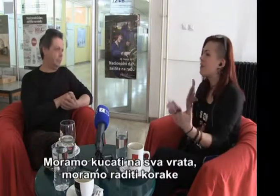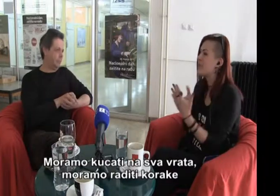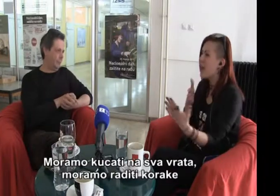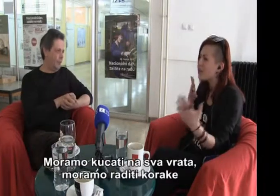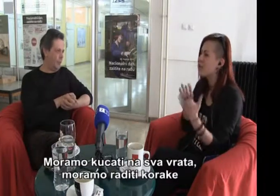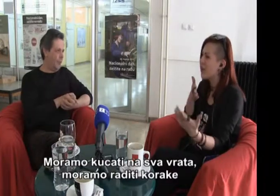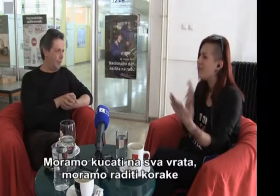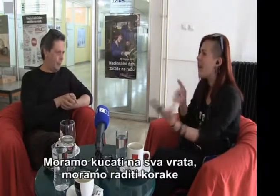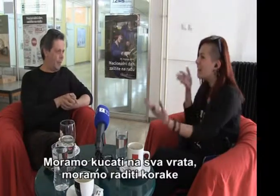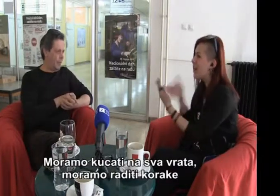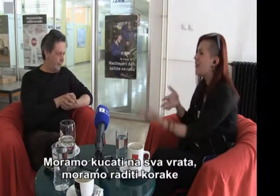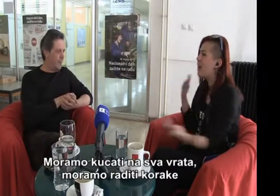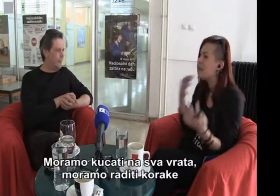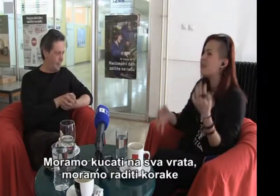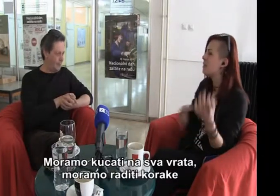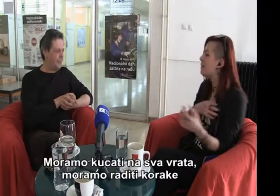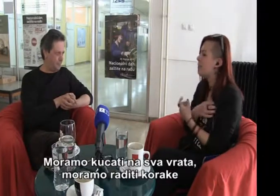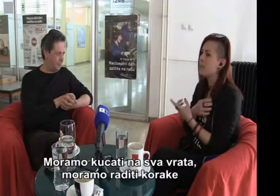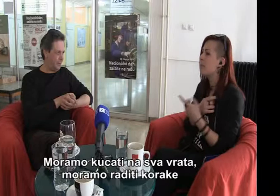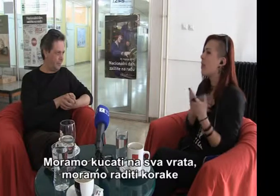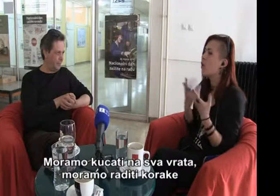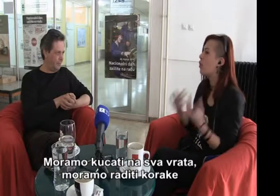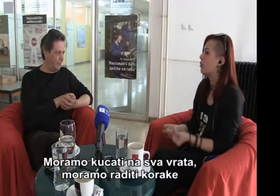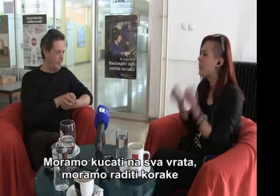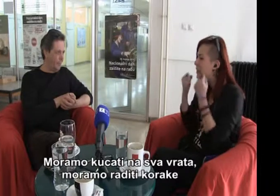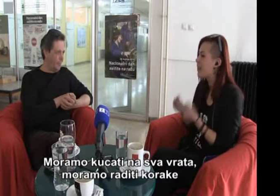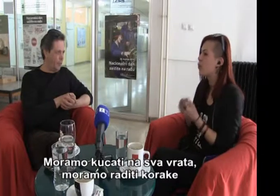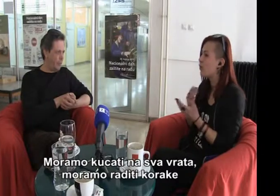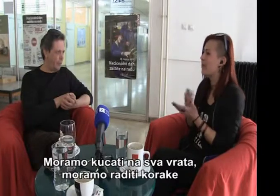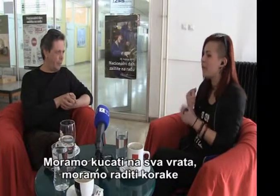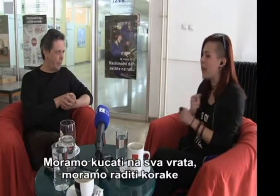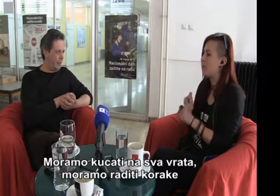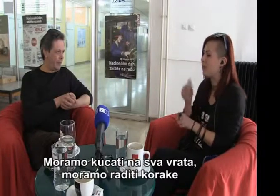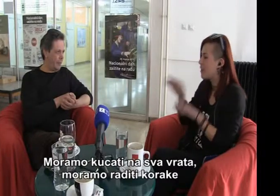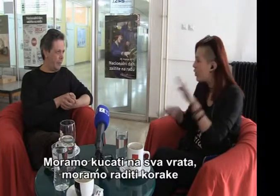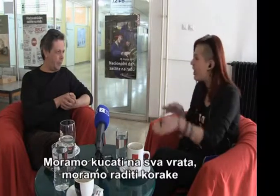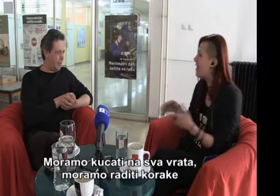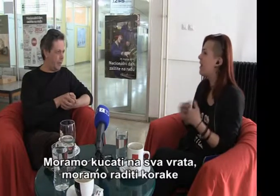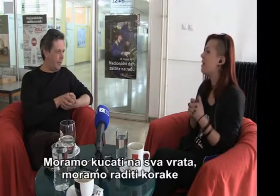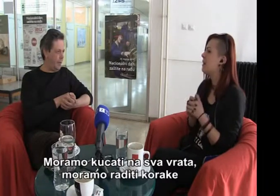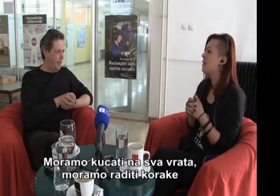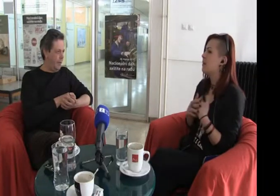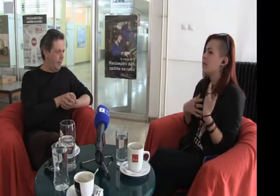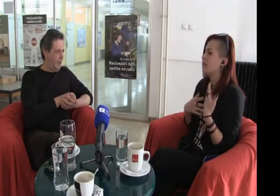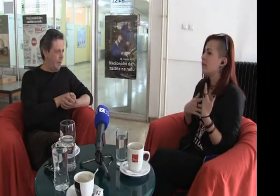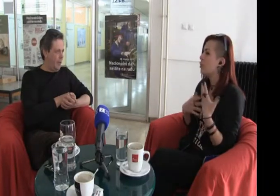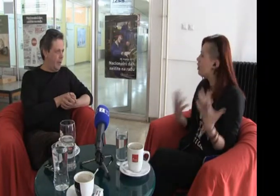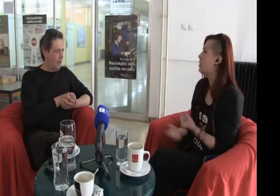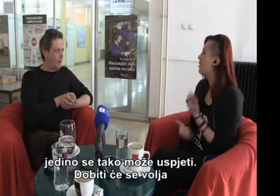Moramo stalno ići na vrata, na vrata. Ma koliko god na teko uvijek treba napraviti korake. I onda će se